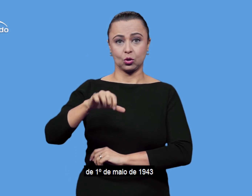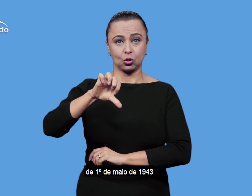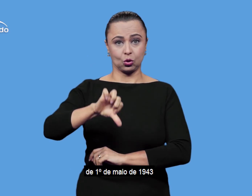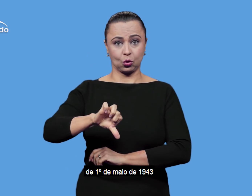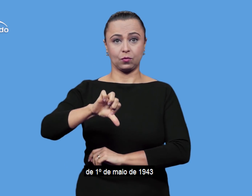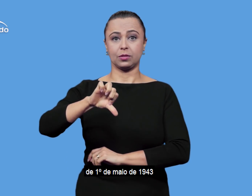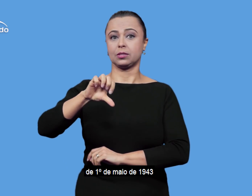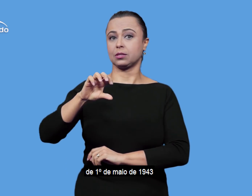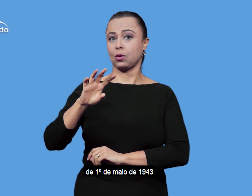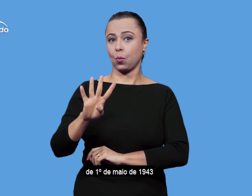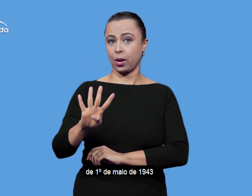1943